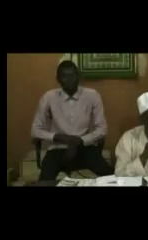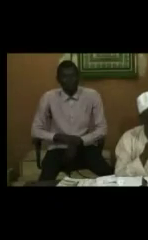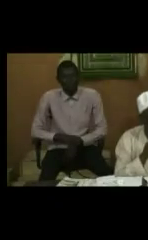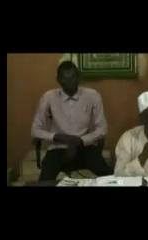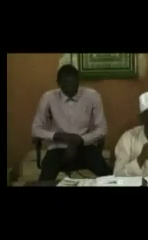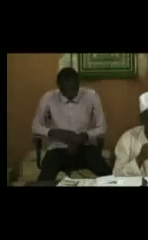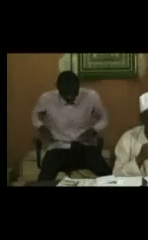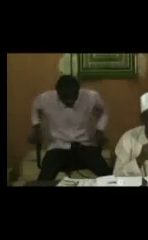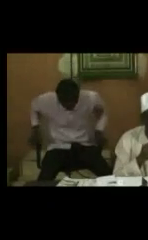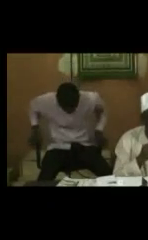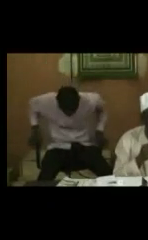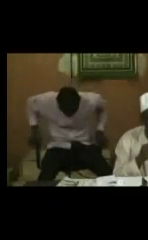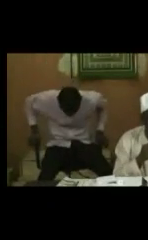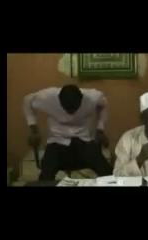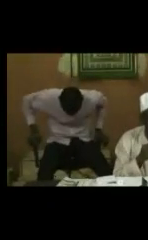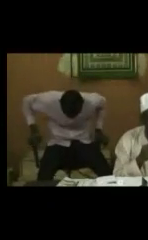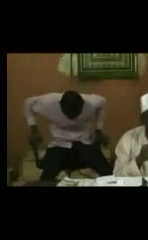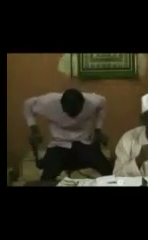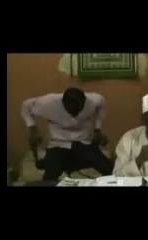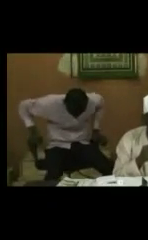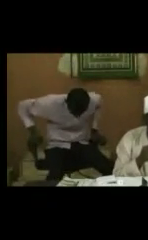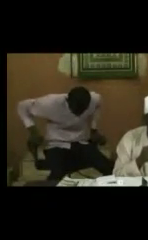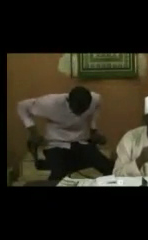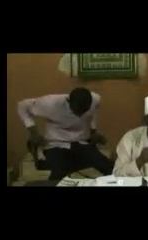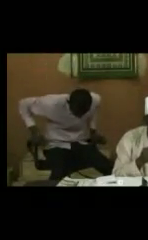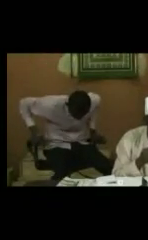eni so be pe olohun atogise re